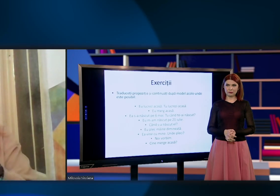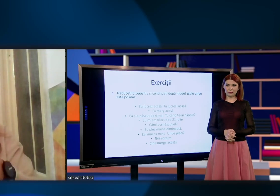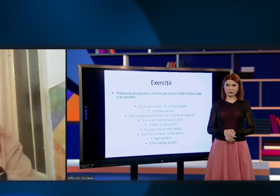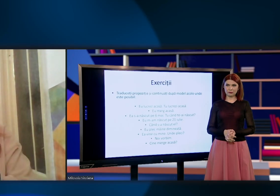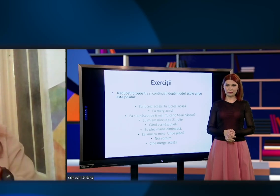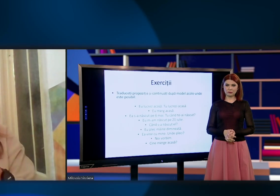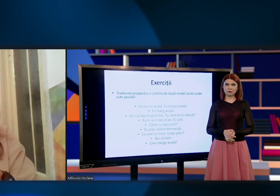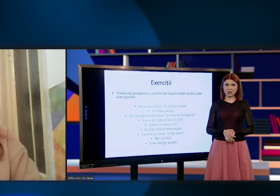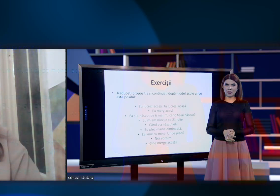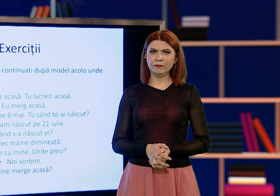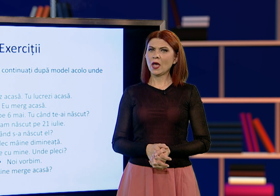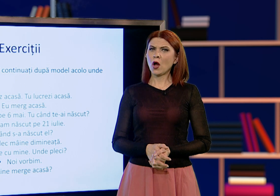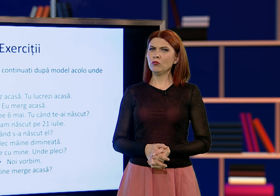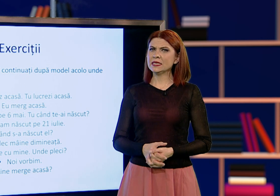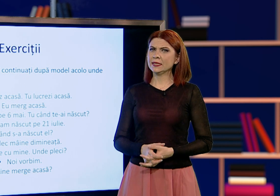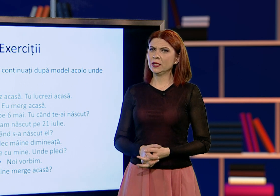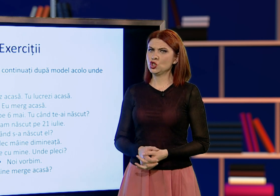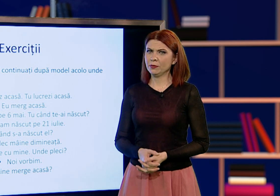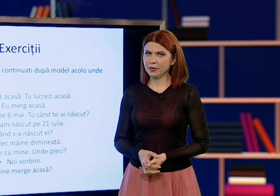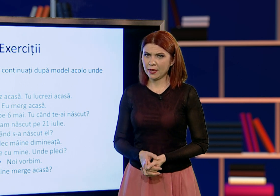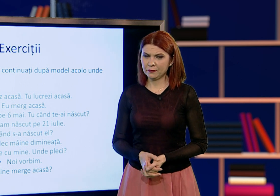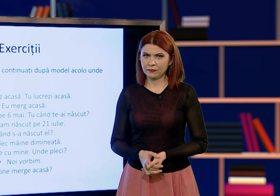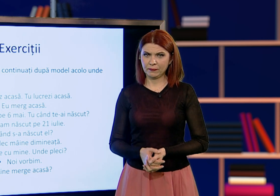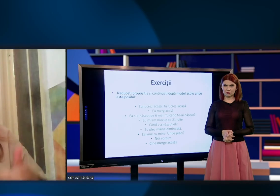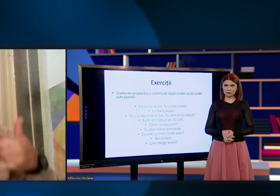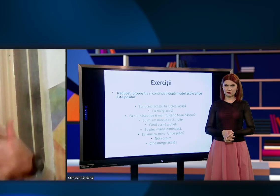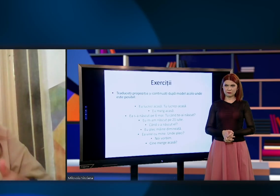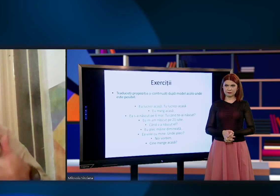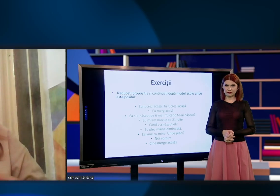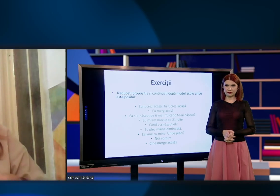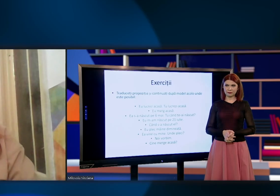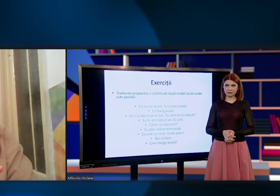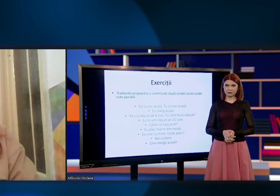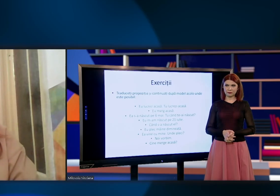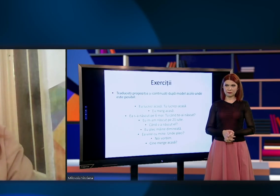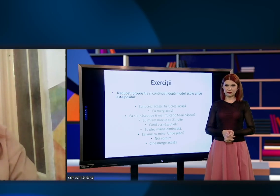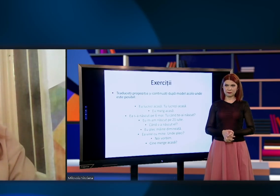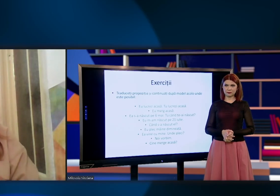toamnă da acum este decembrie acum este